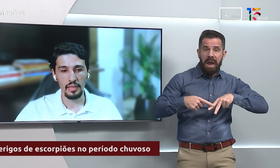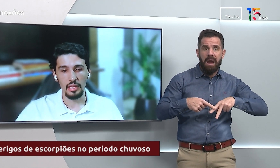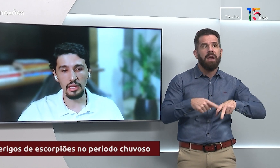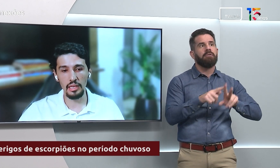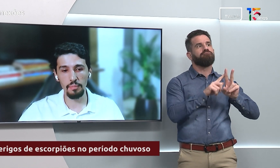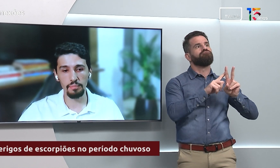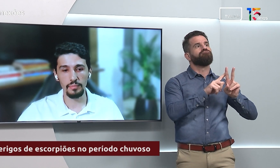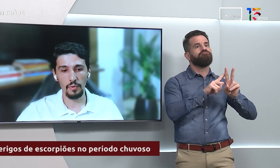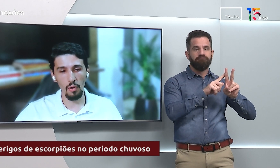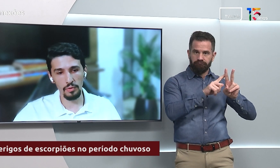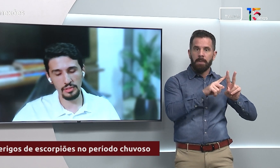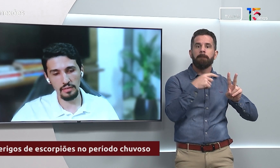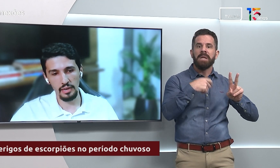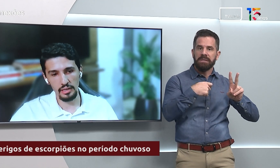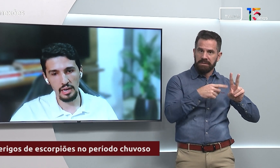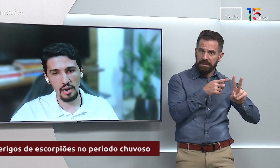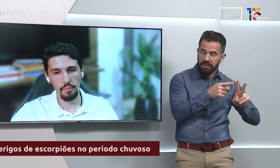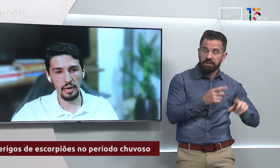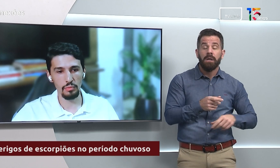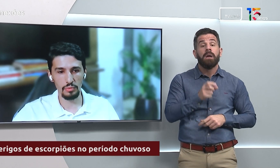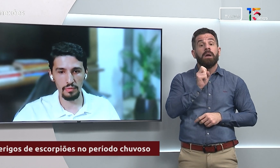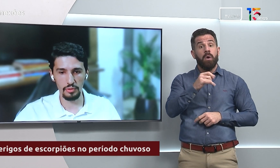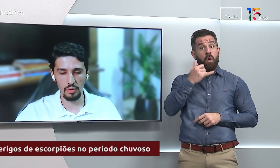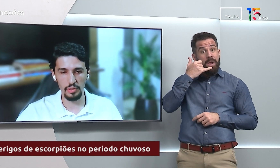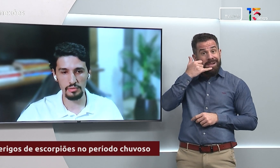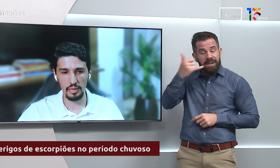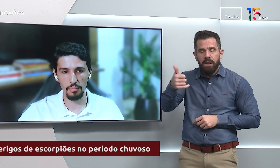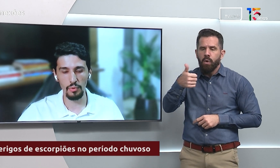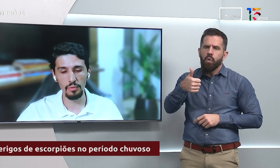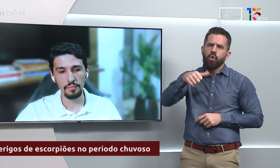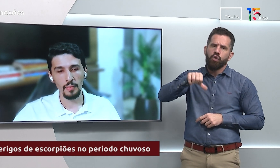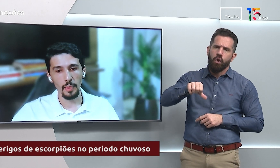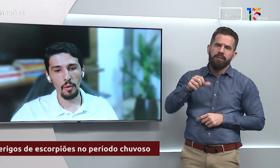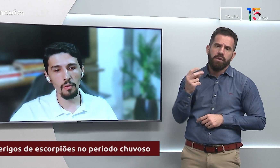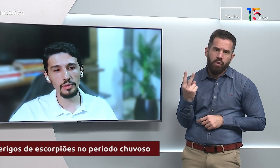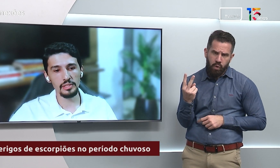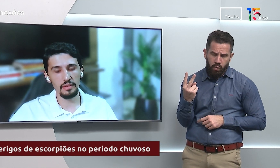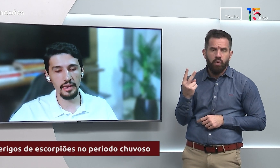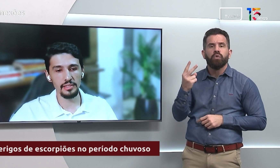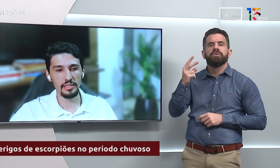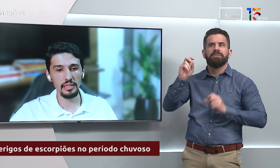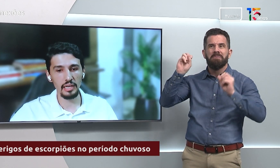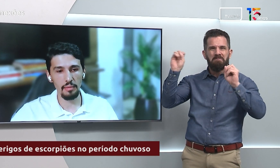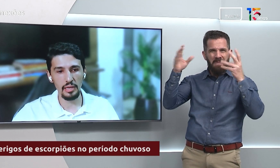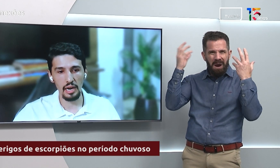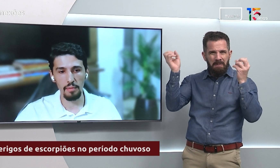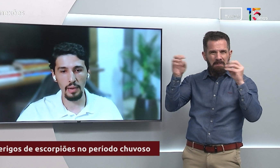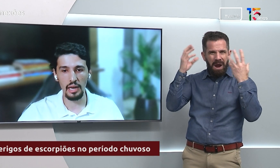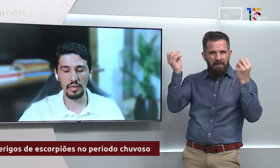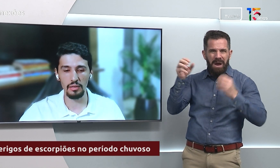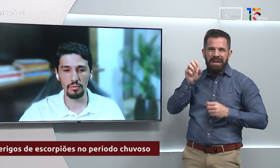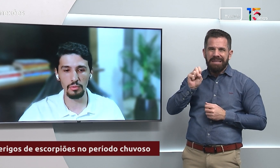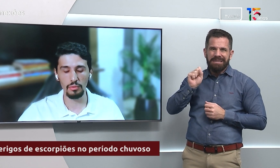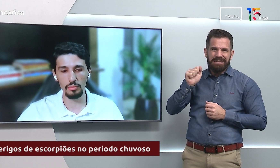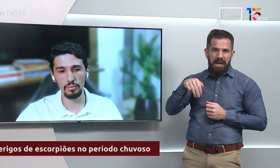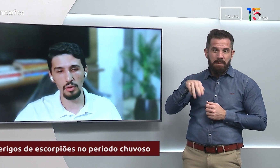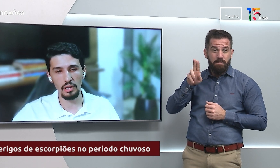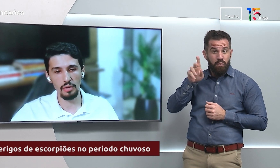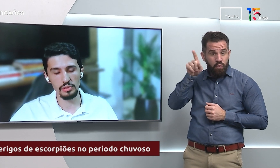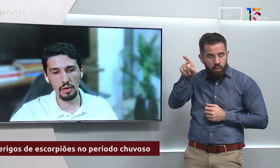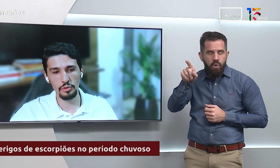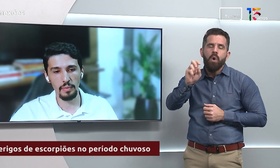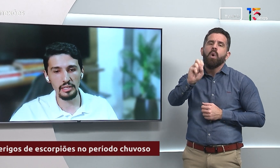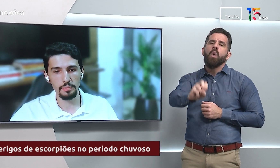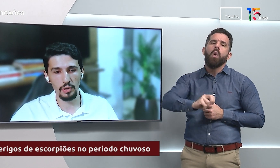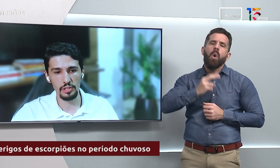elevada e ou você vai ligar para o 192, SAMU, ou você vai se encaminhar para o